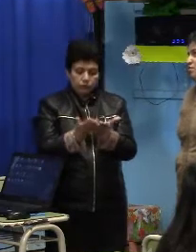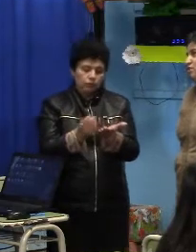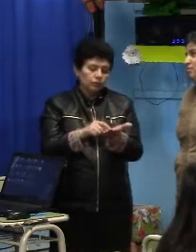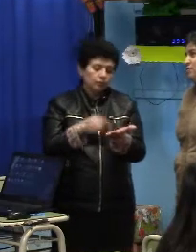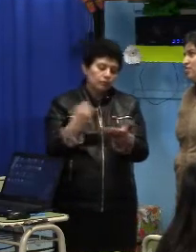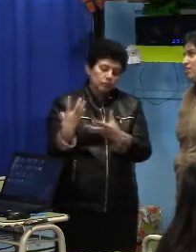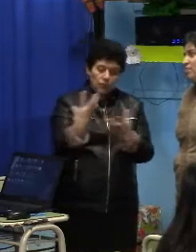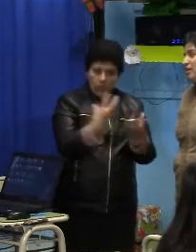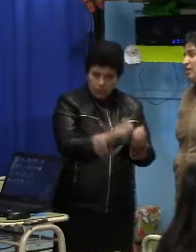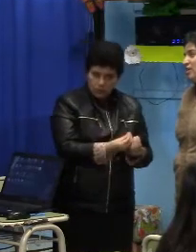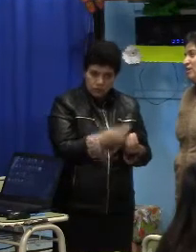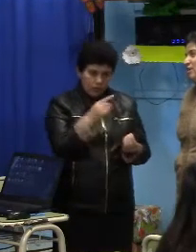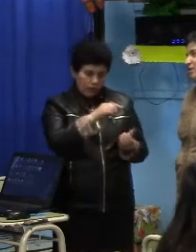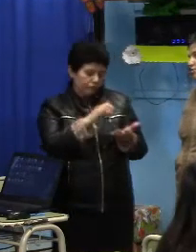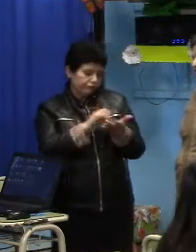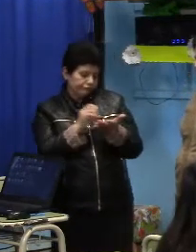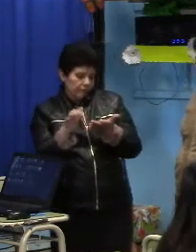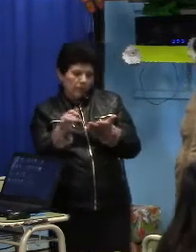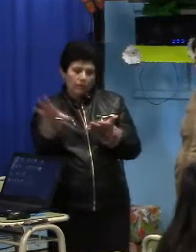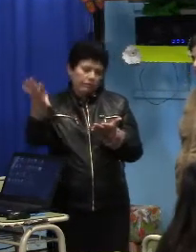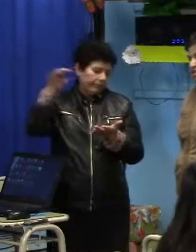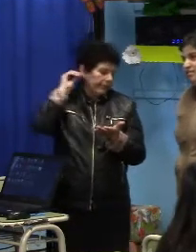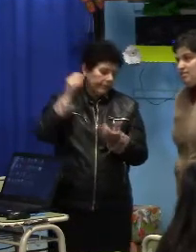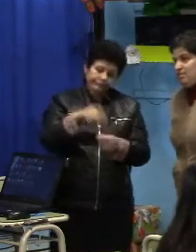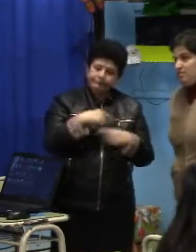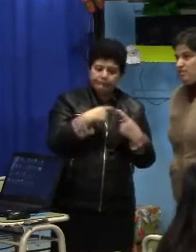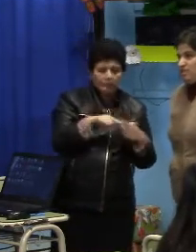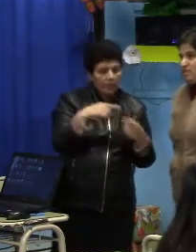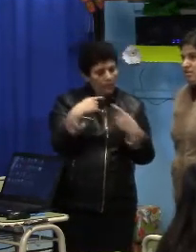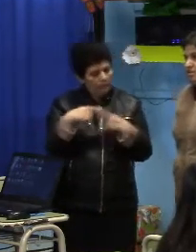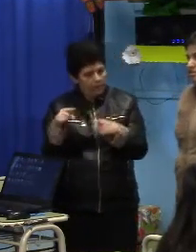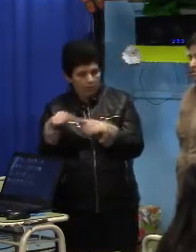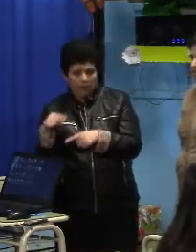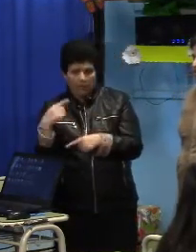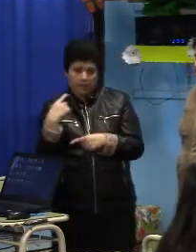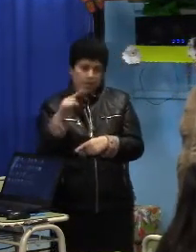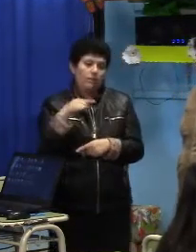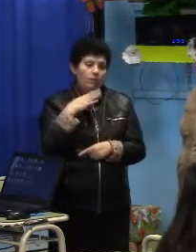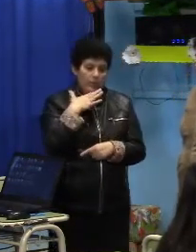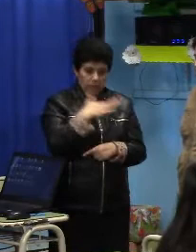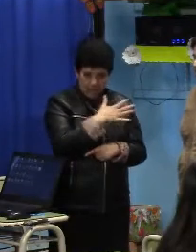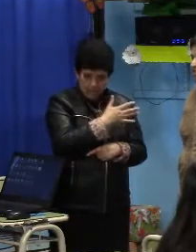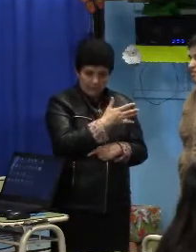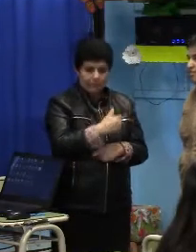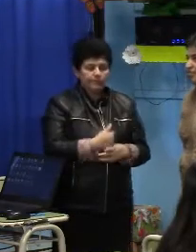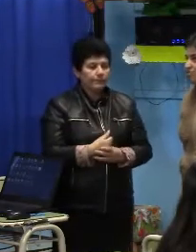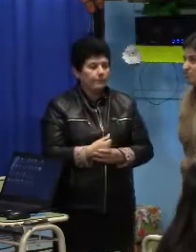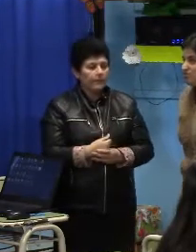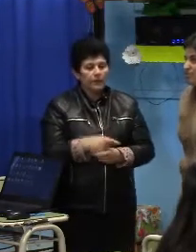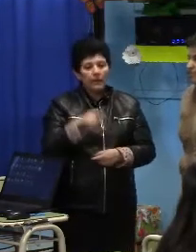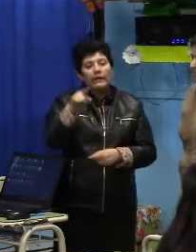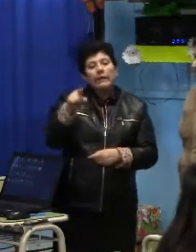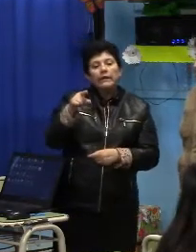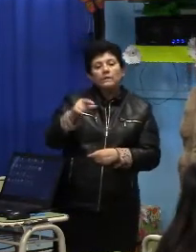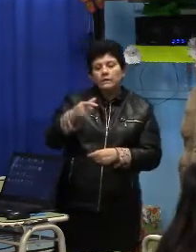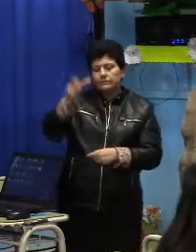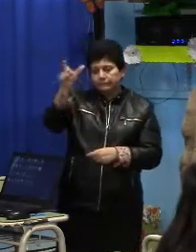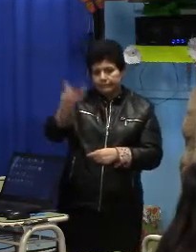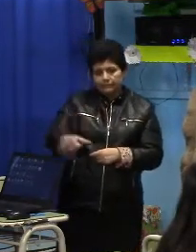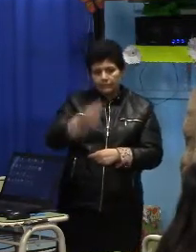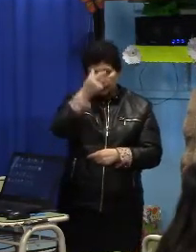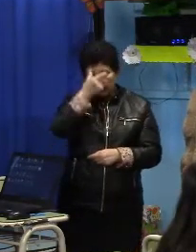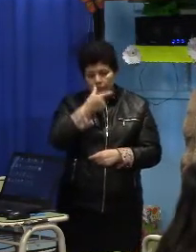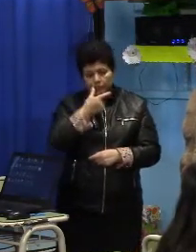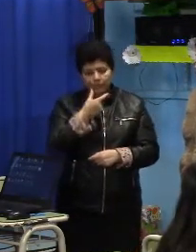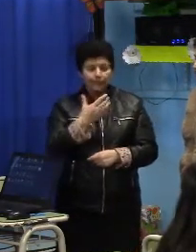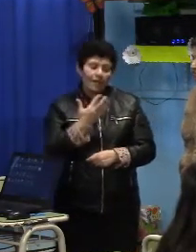adaptado posible, ya sea en braille, en audio, lo que sea. ¿Sí? Entonces esas personas ciegas se sienten